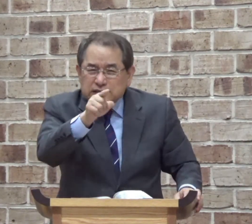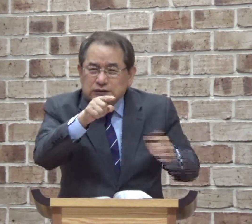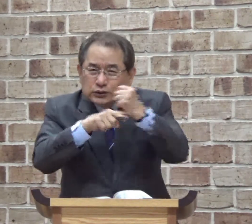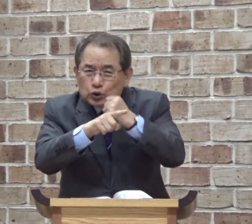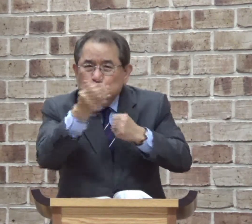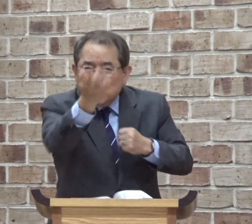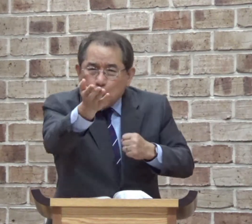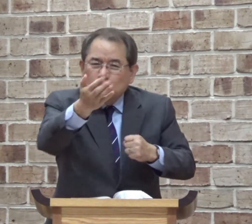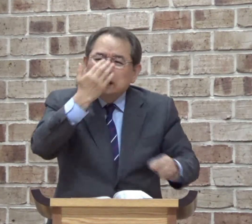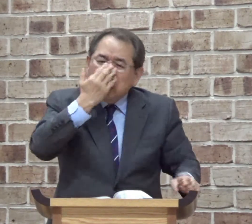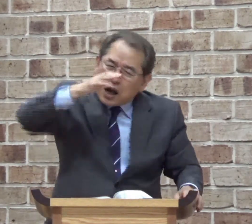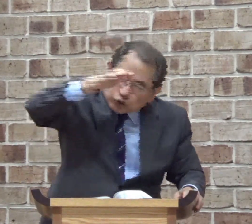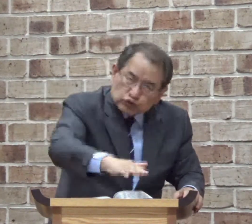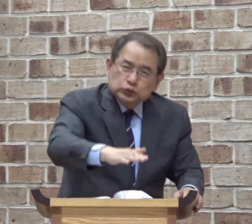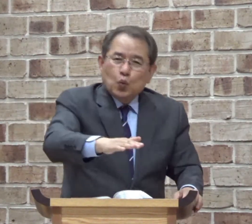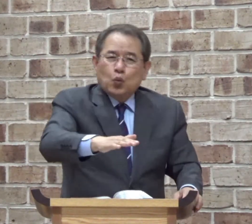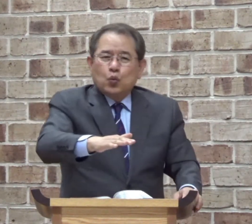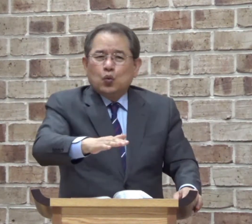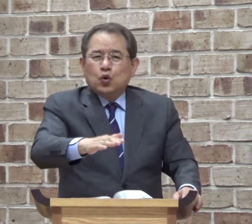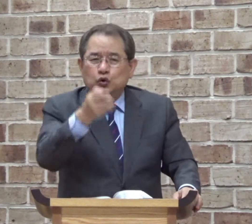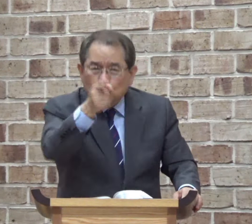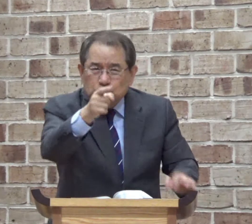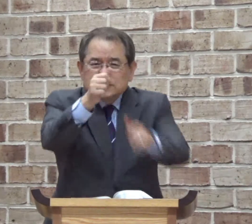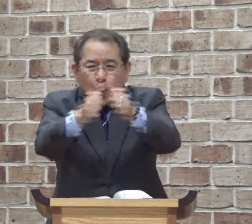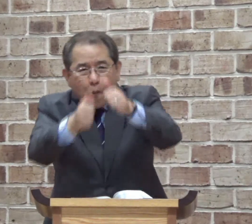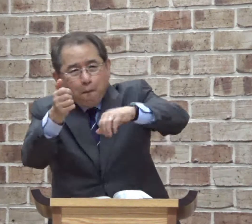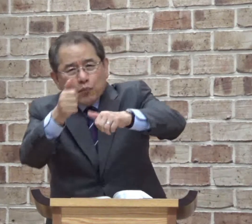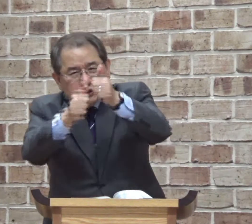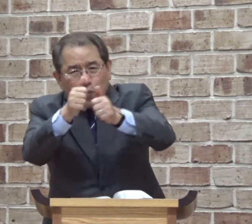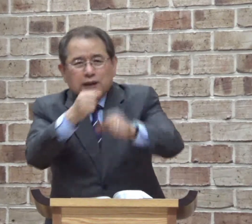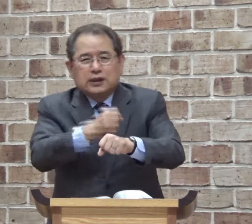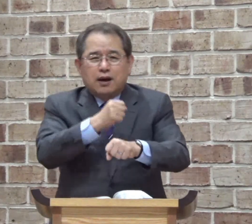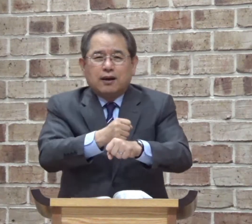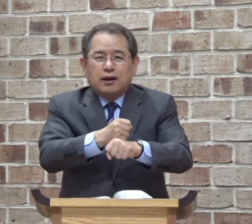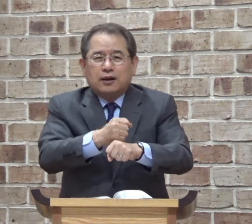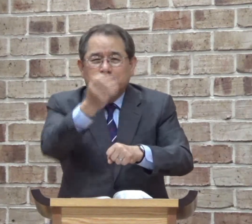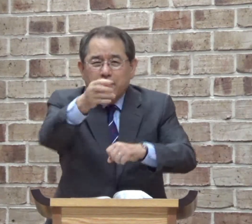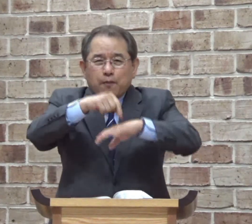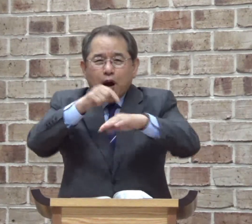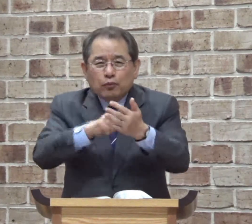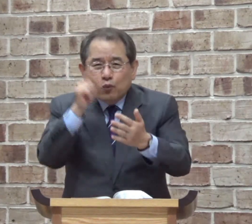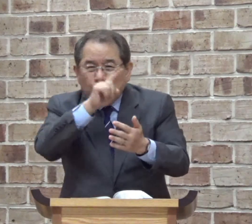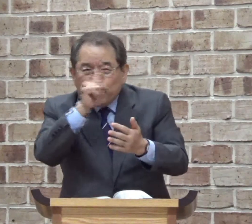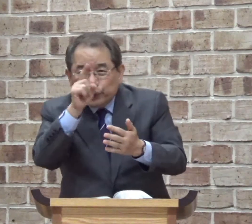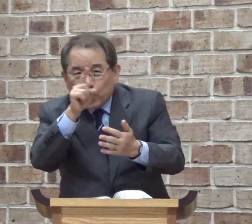시험하사 마음이 어떠한지 그 명령을 지키는지 지키지 않는지 알려